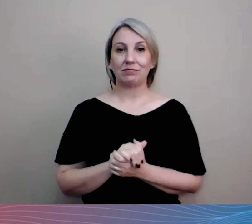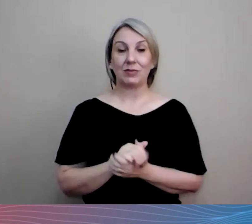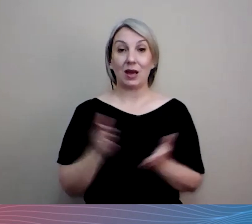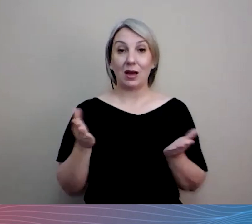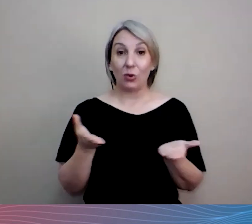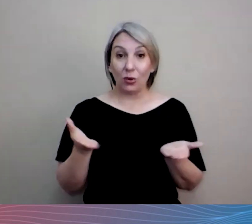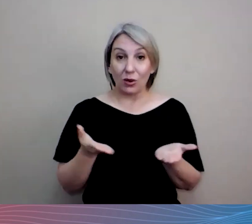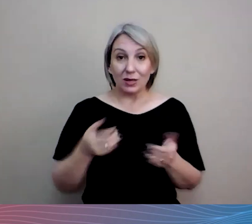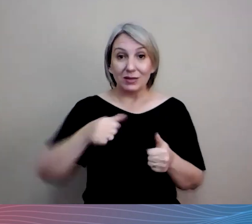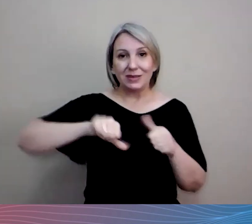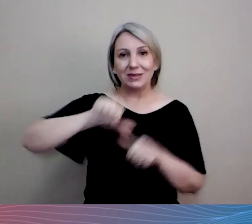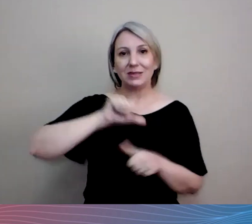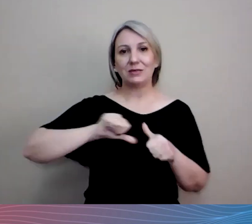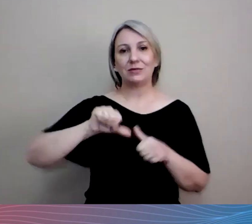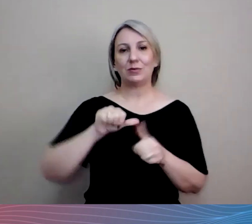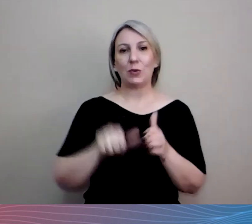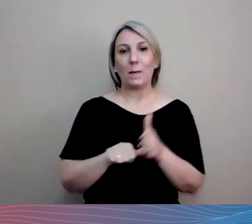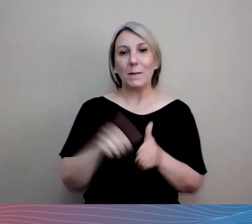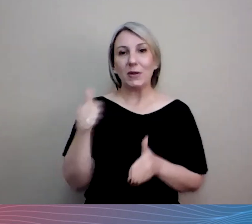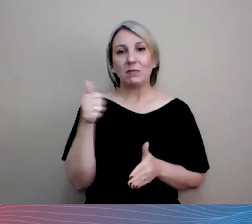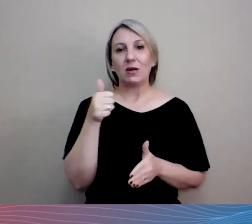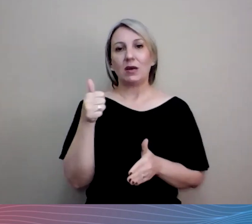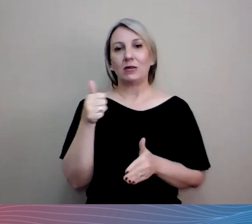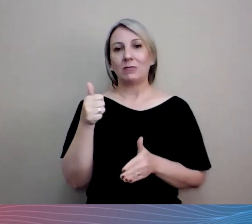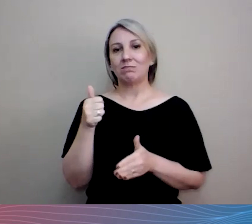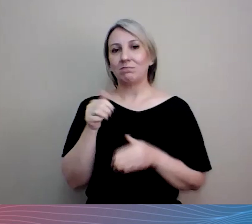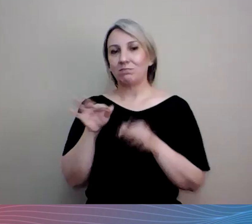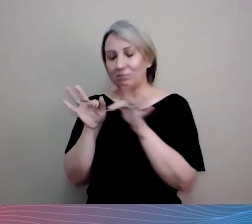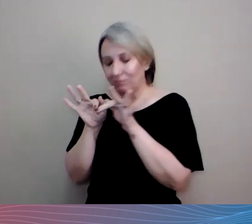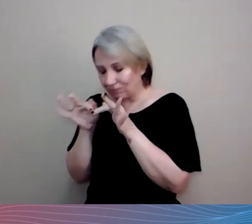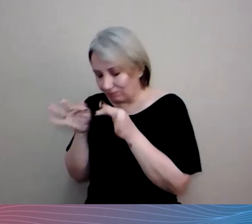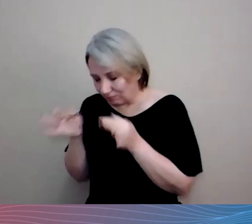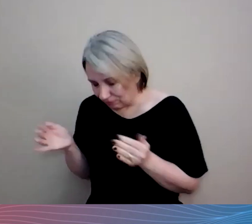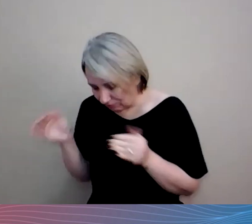Humildade. Que é humildade, irmãos? Que é humildade?